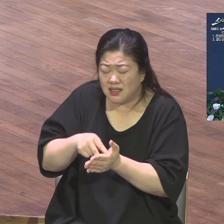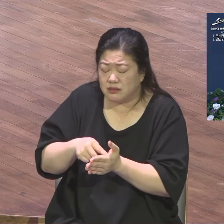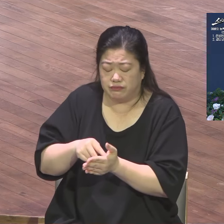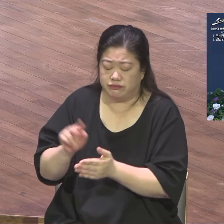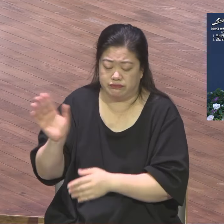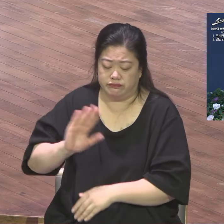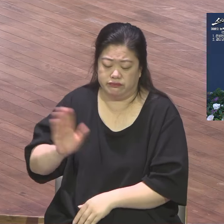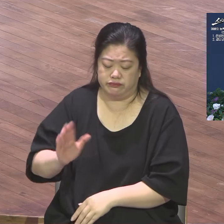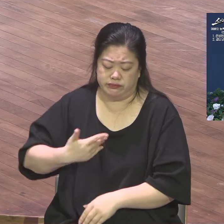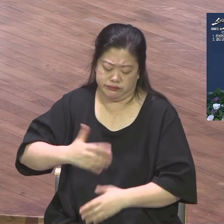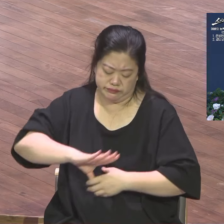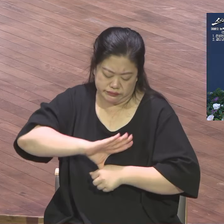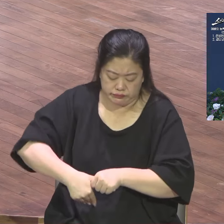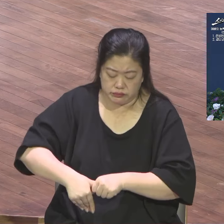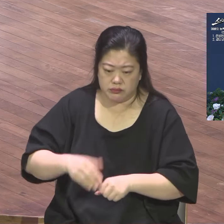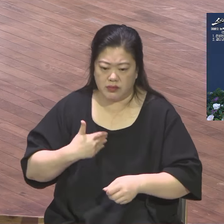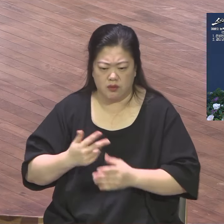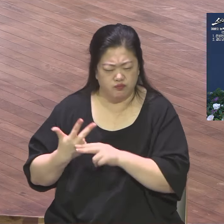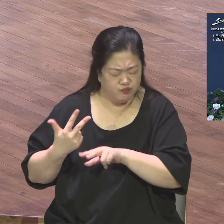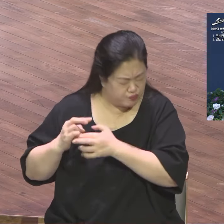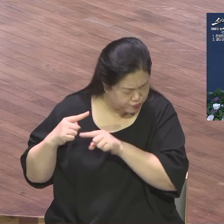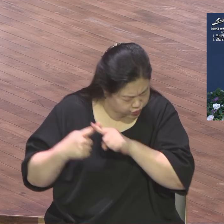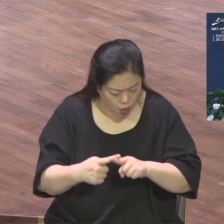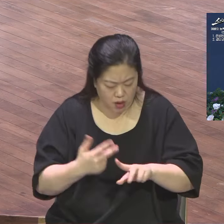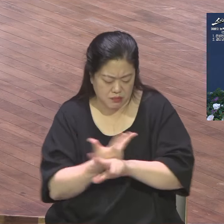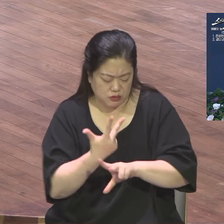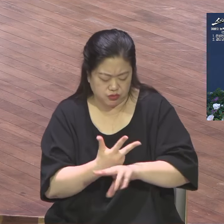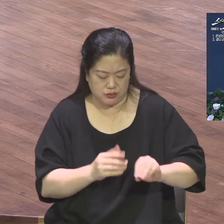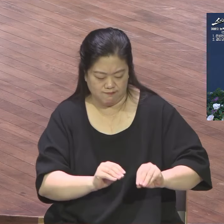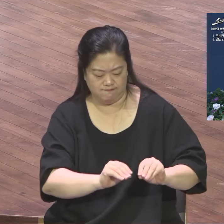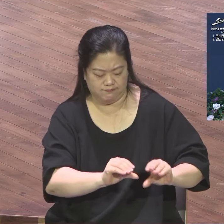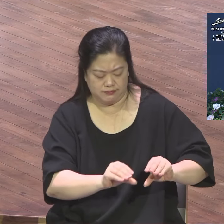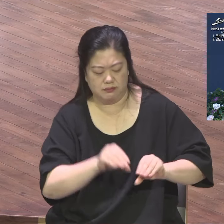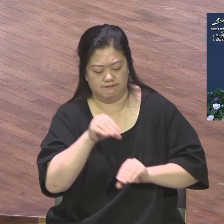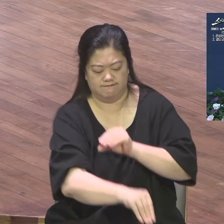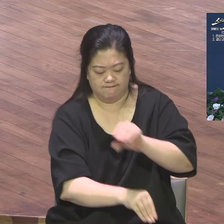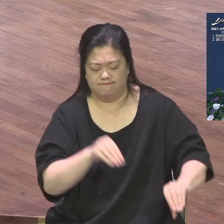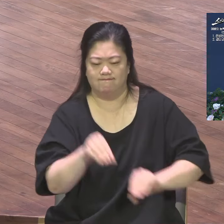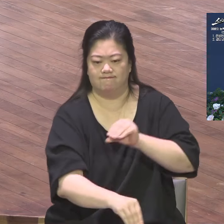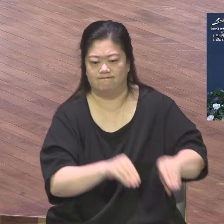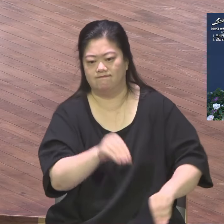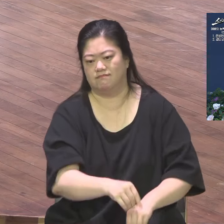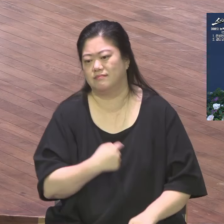하나님이 안 계십니까? 하나님 잊어버리십니까? 하나님이